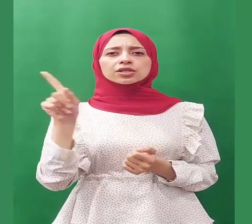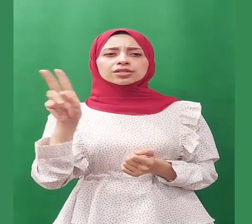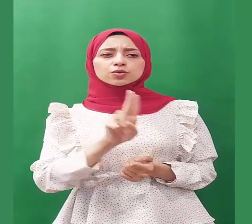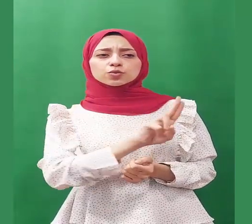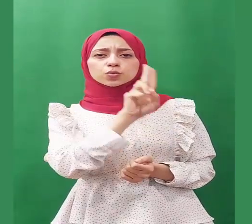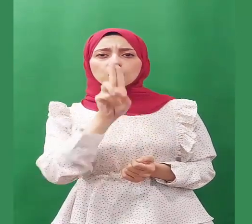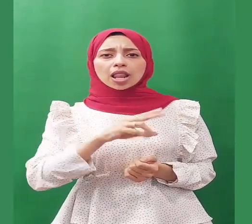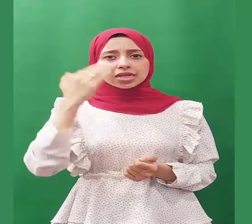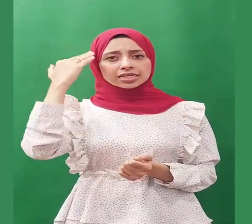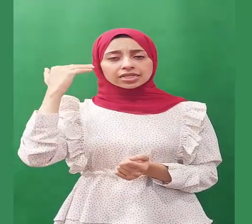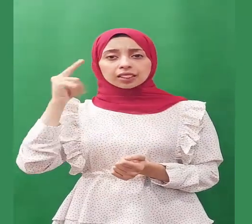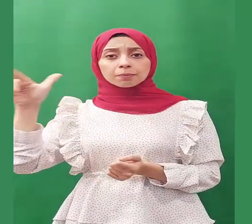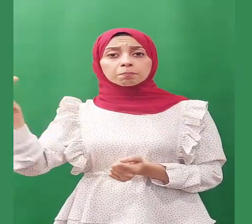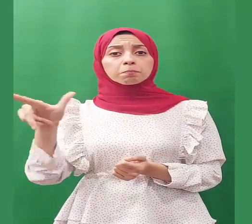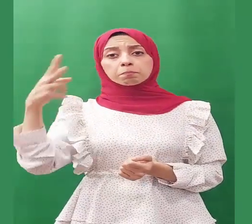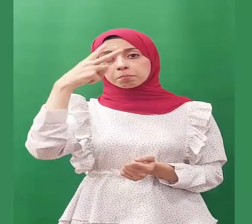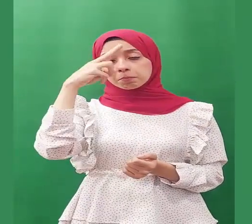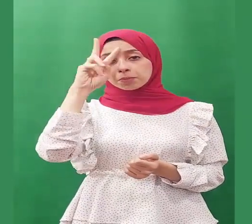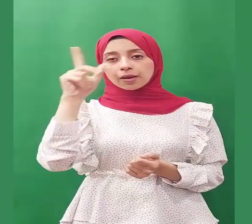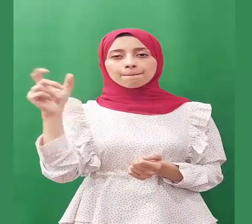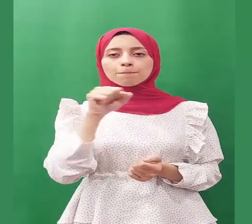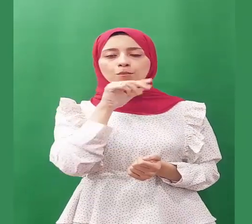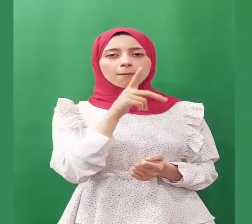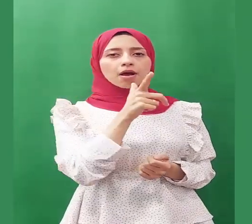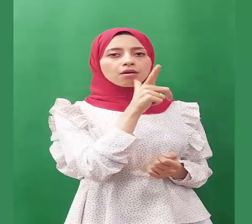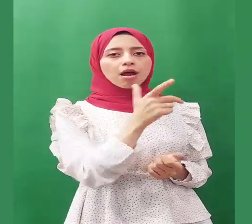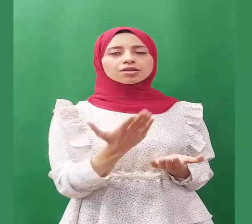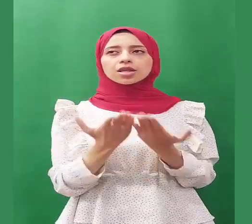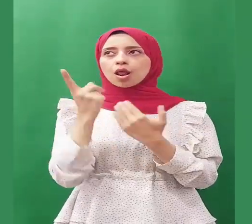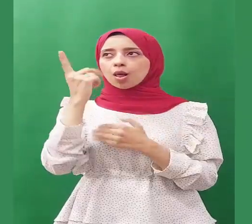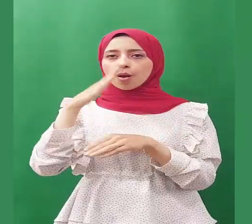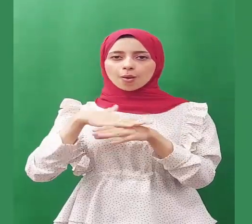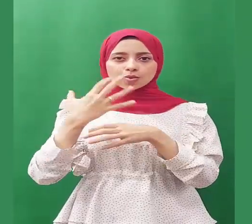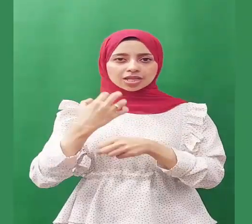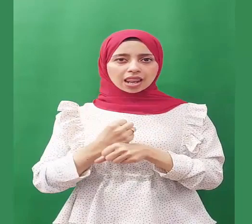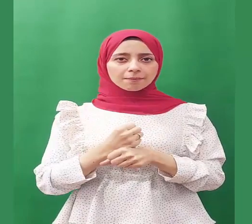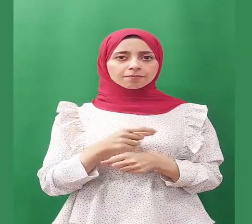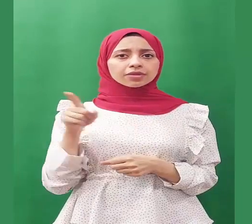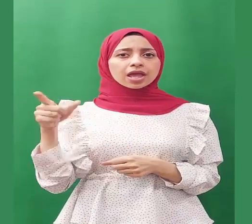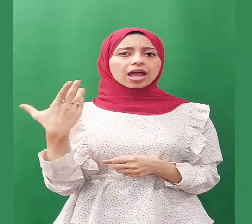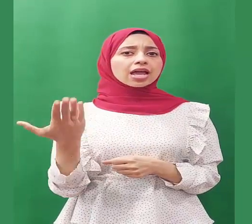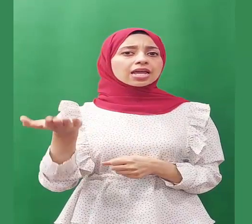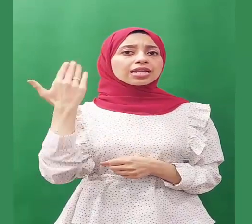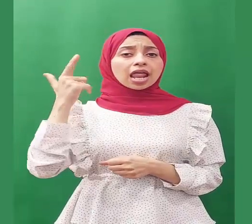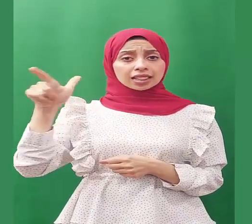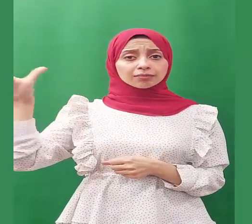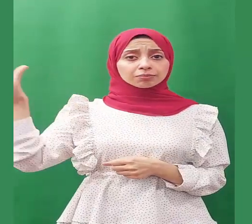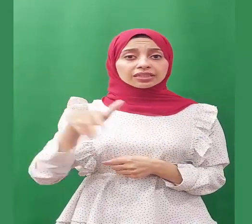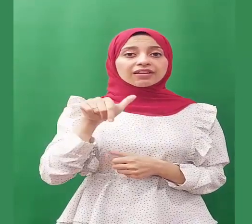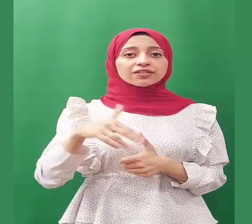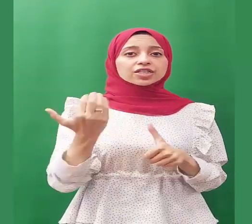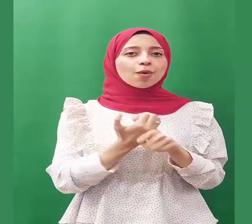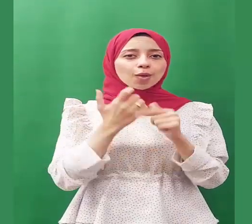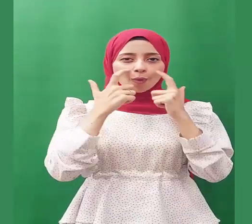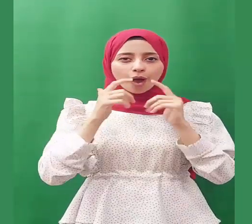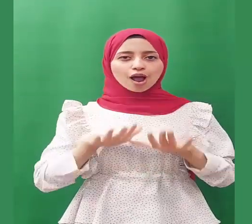سر اكرامه لها قال صلى الله عليه وسلم انها كانت تاتينا على عهد خديجه